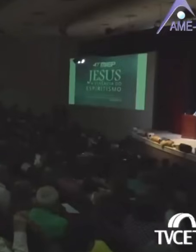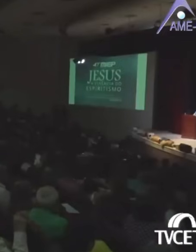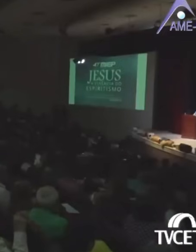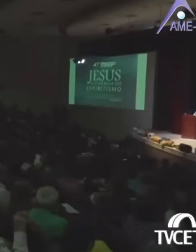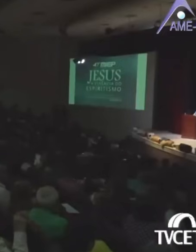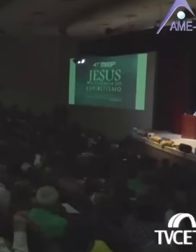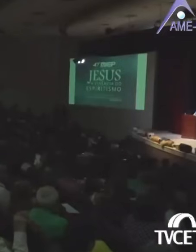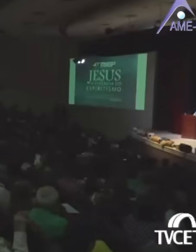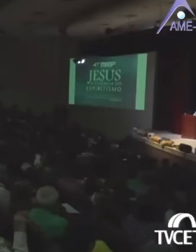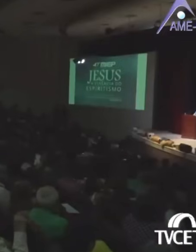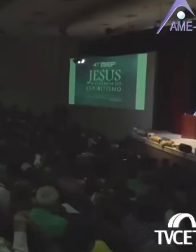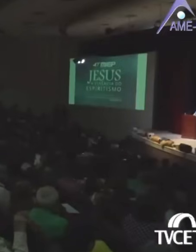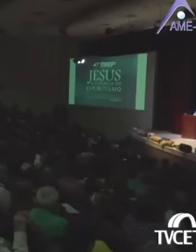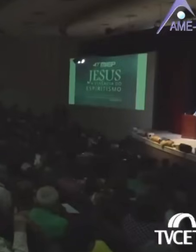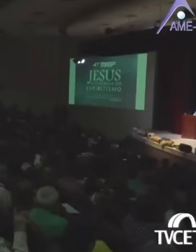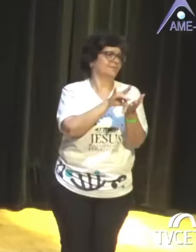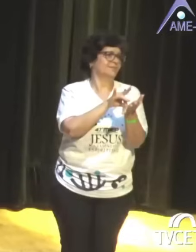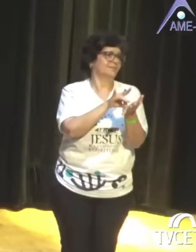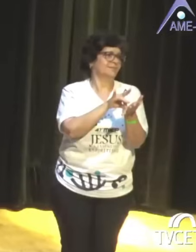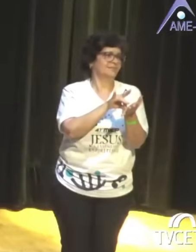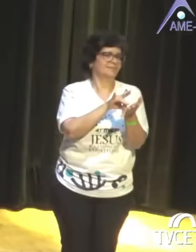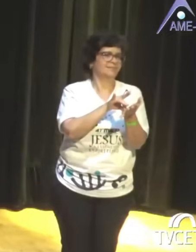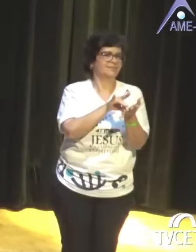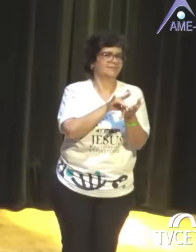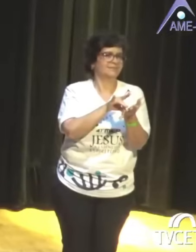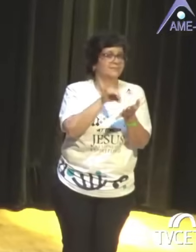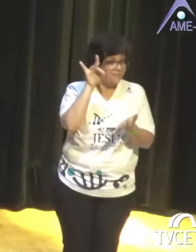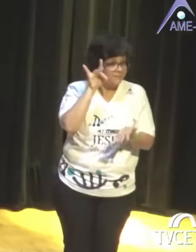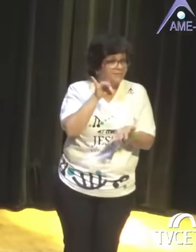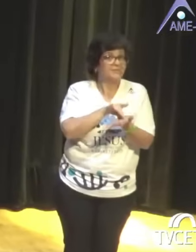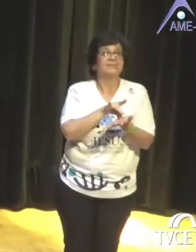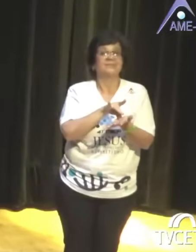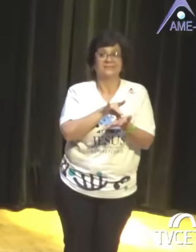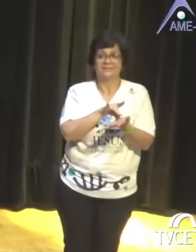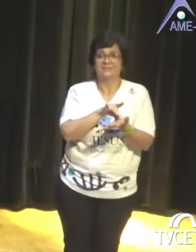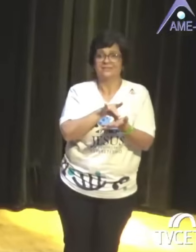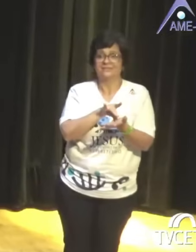eu te juro eu te